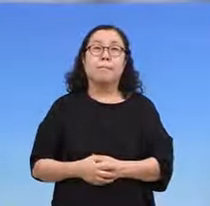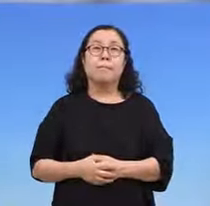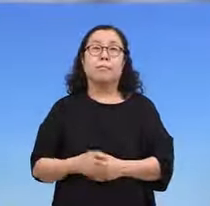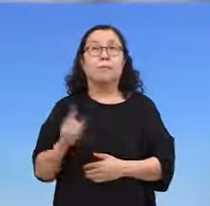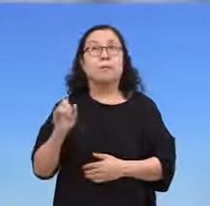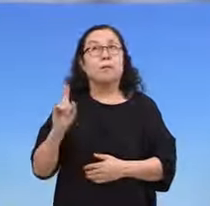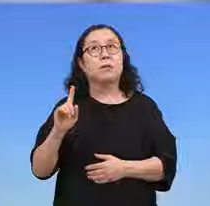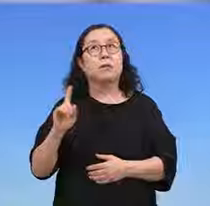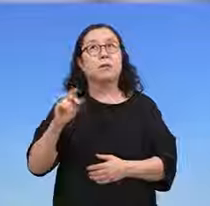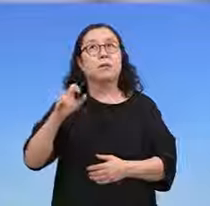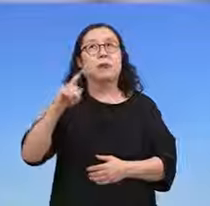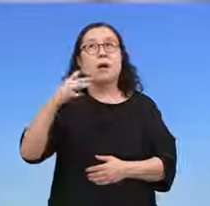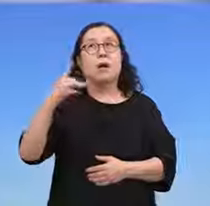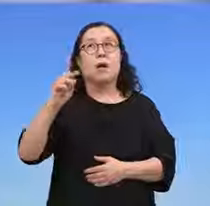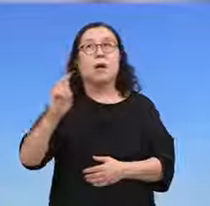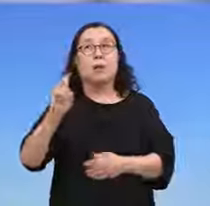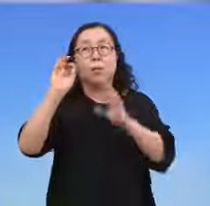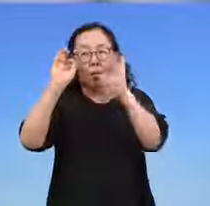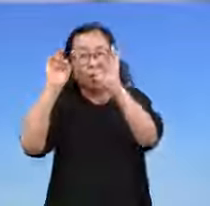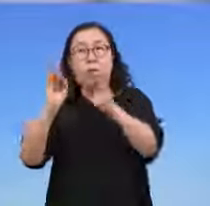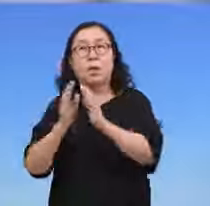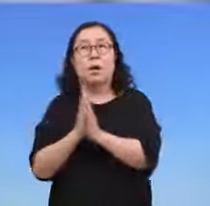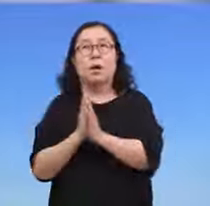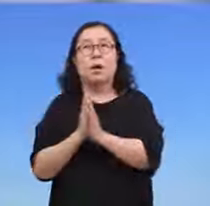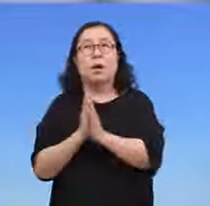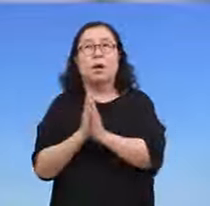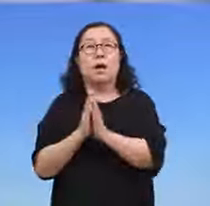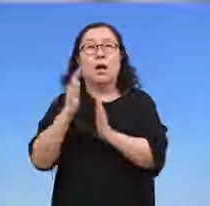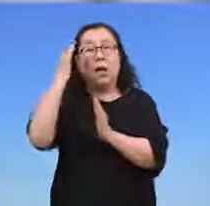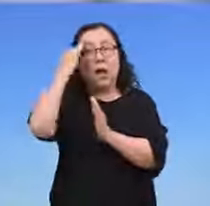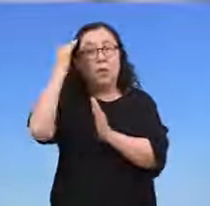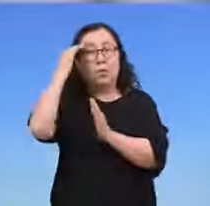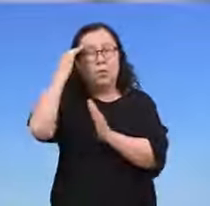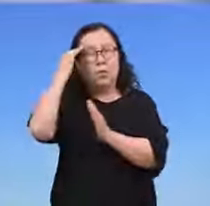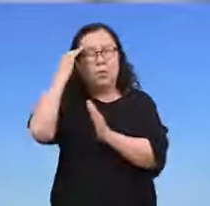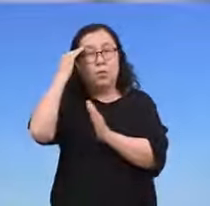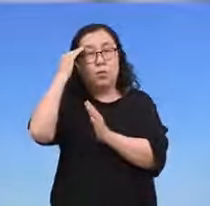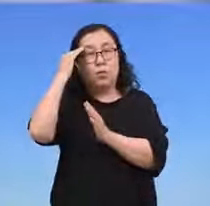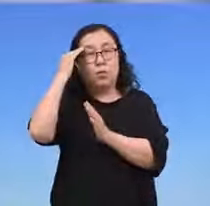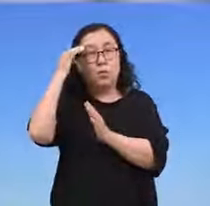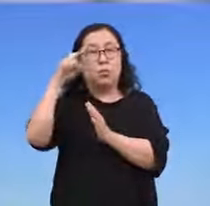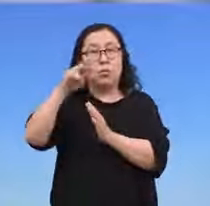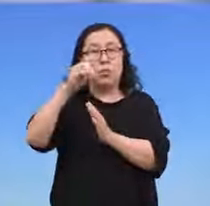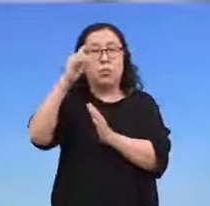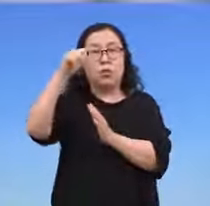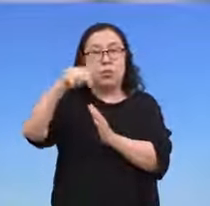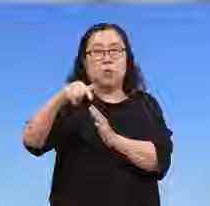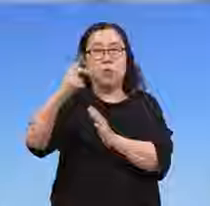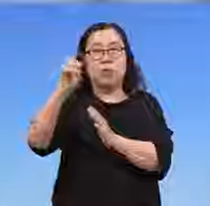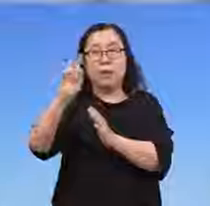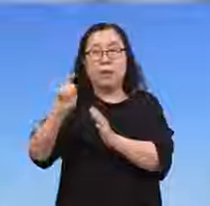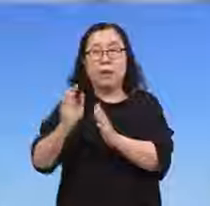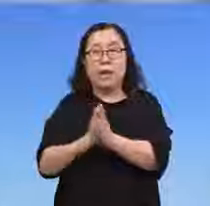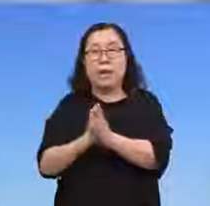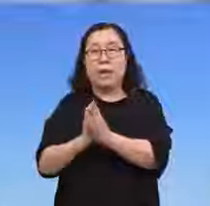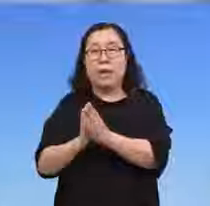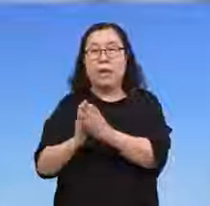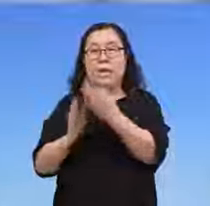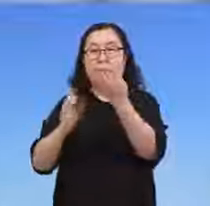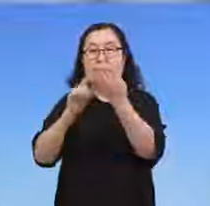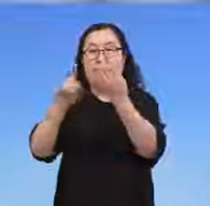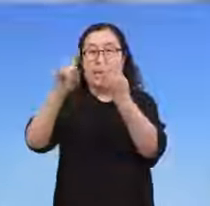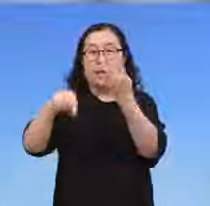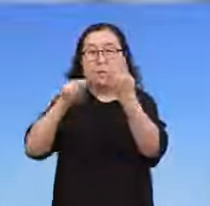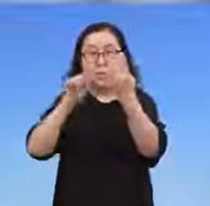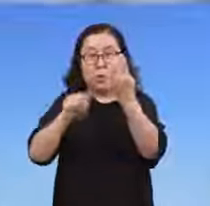제가 어느 칼럼에 보니까요, 그 우리나라 속담에 이런 말이 있지 않습니까? 사촌이 땅을 사면 배가 아프다. 그래서